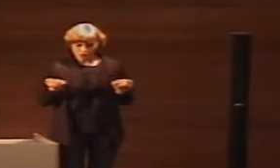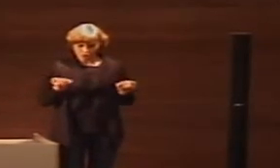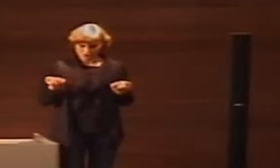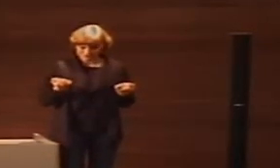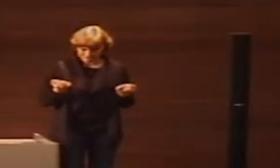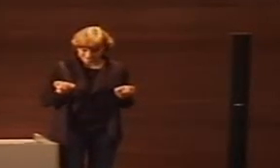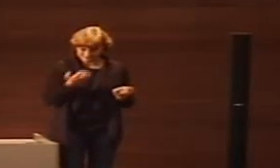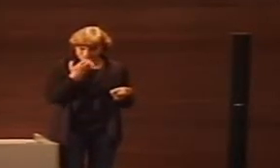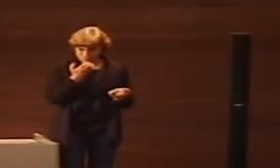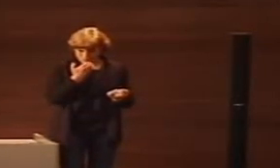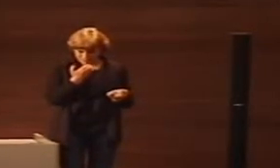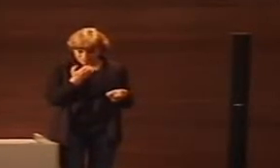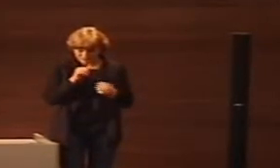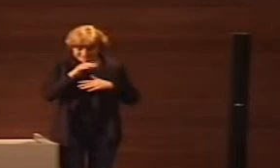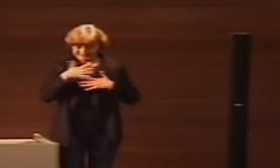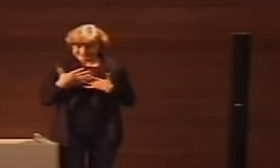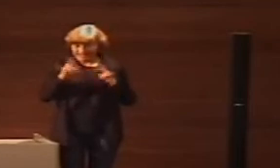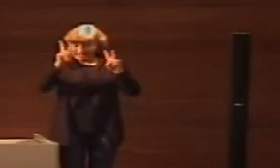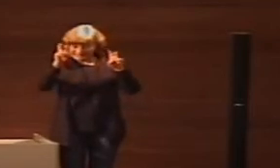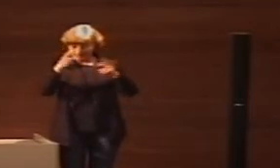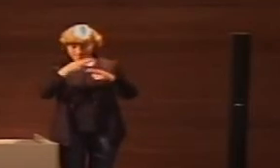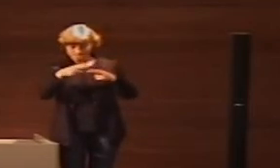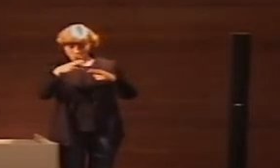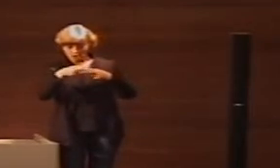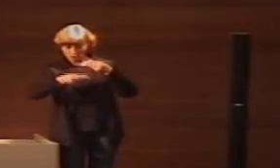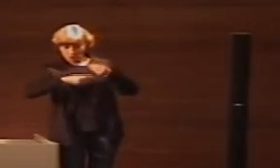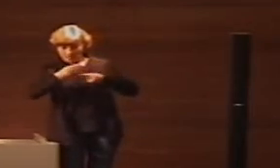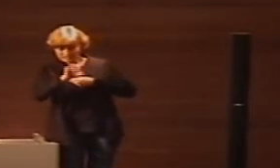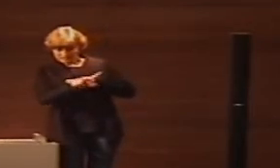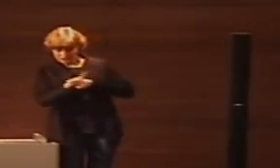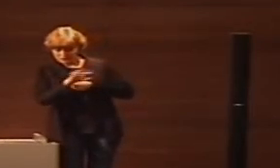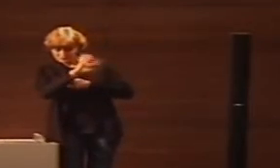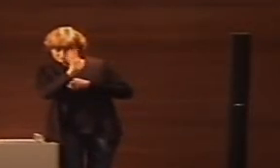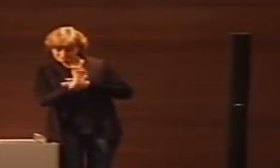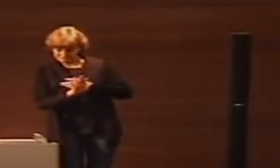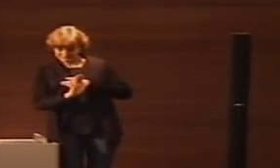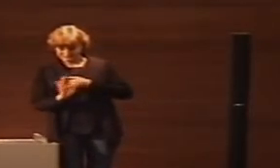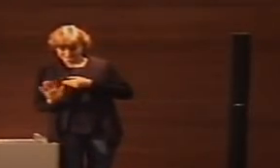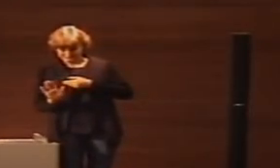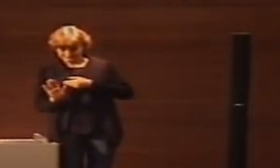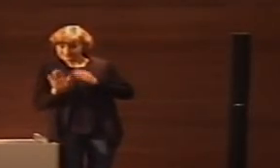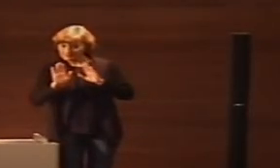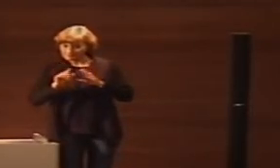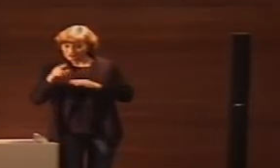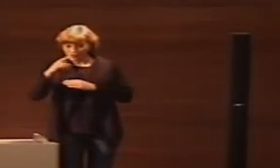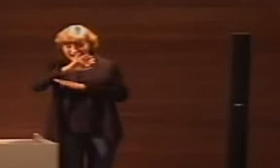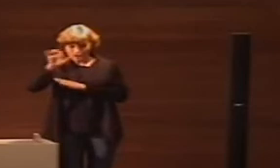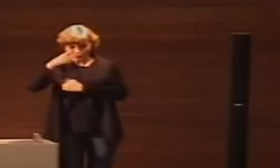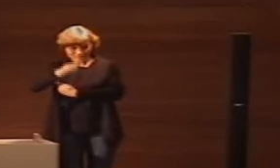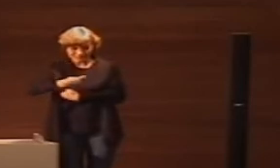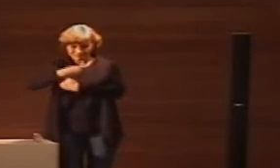ya es determinante el rol de las políticas públicas aprobando estos objetivos, pero va a serlo en su despliegue a nivel estatal, autonómico y